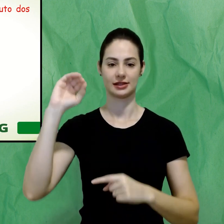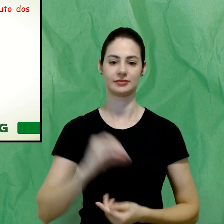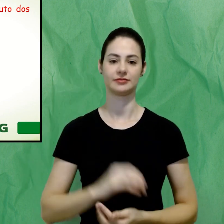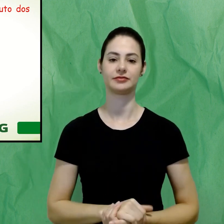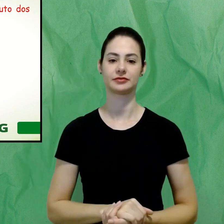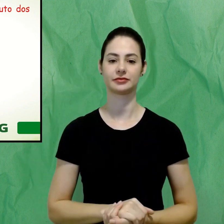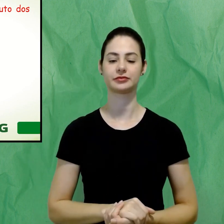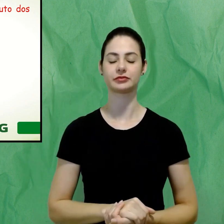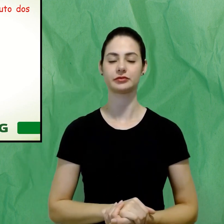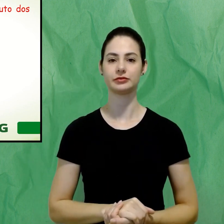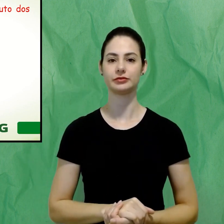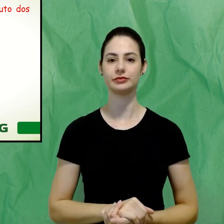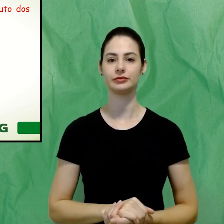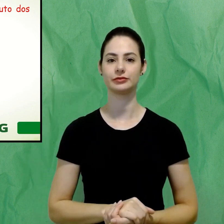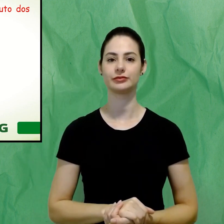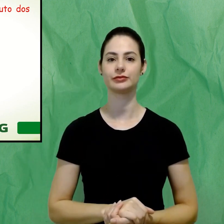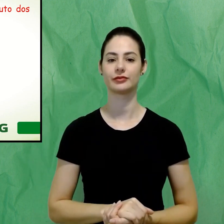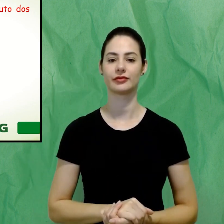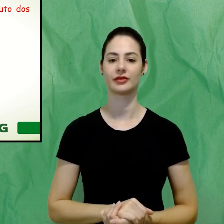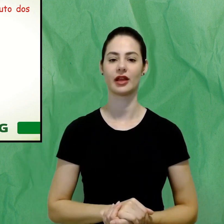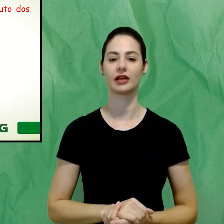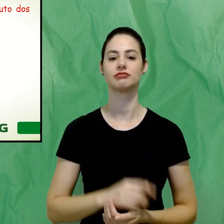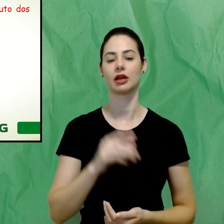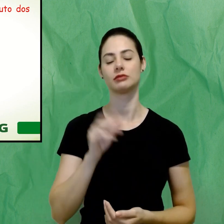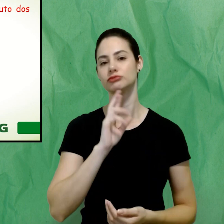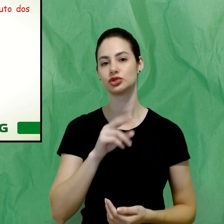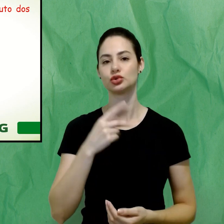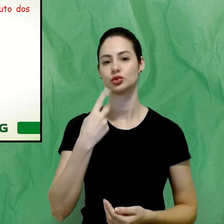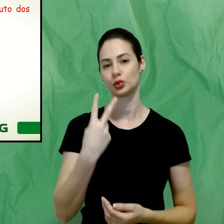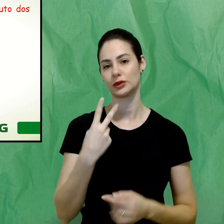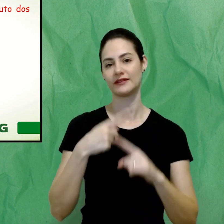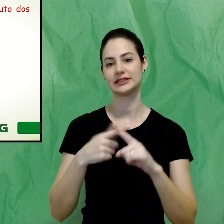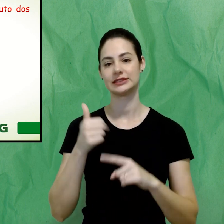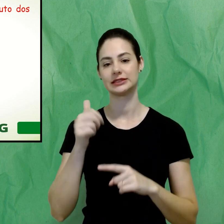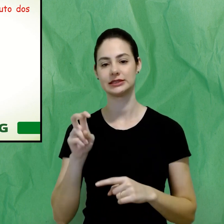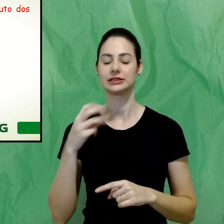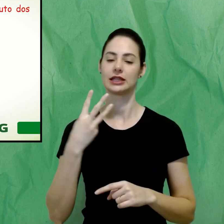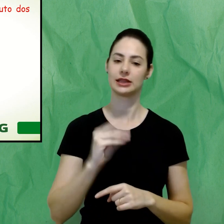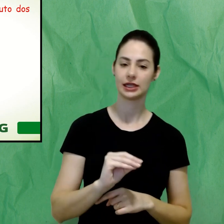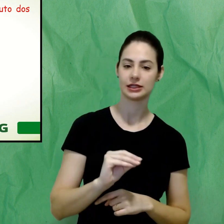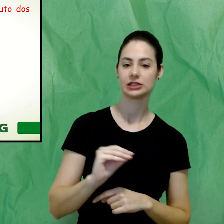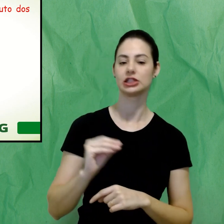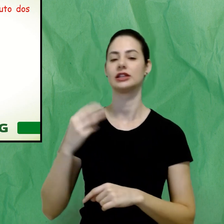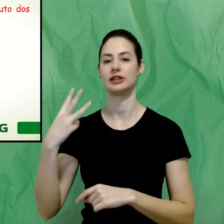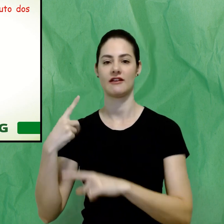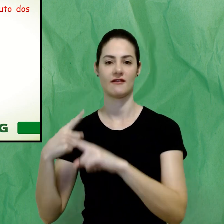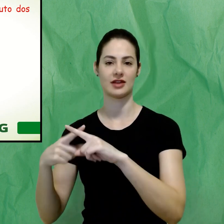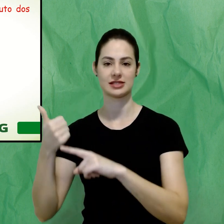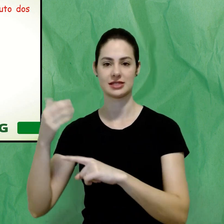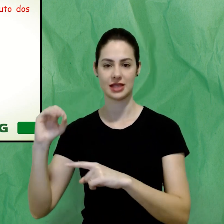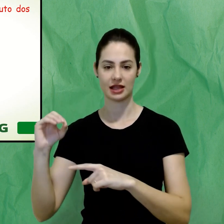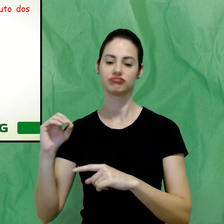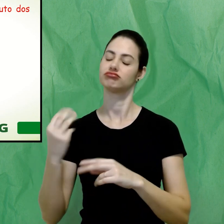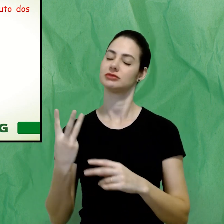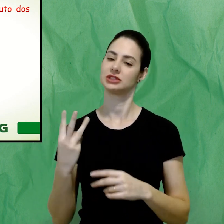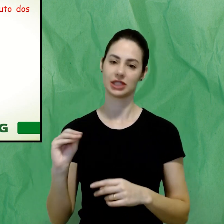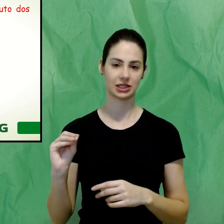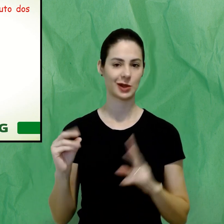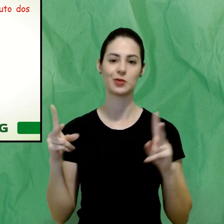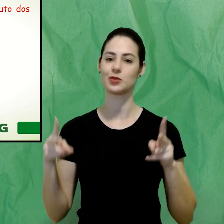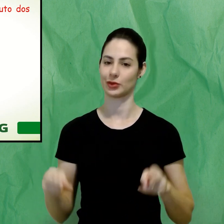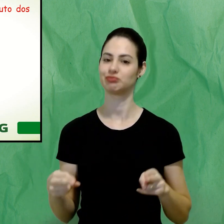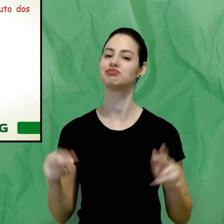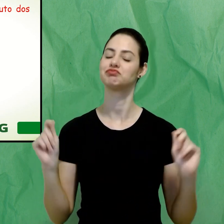vezes 15, 30. 3 vezes 10, 30. Propriedade fundamental